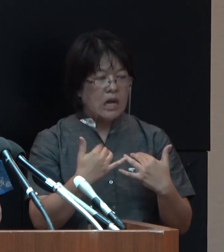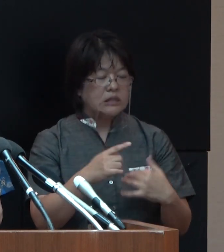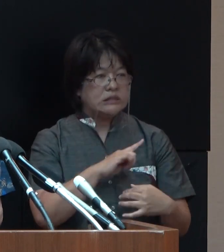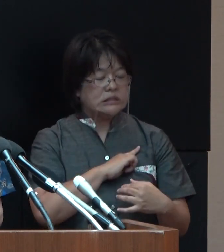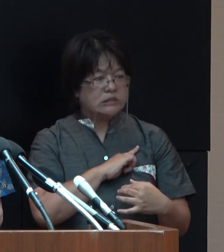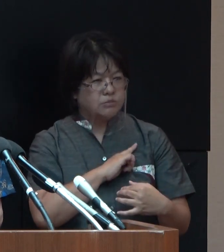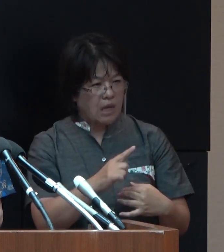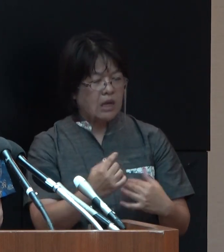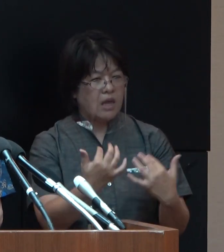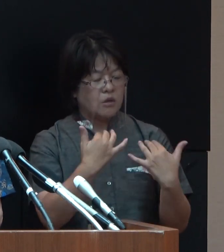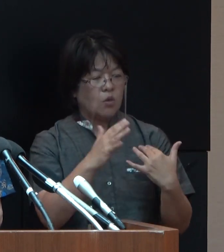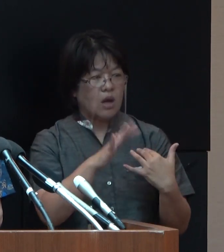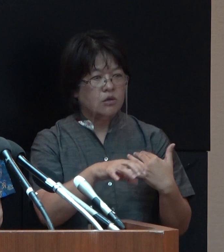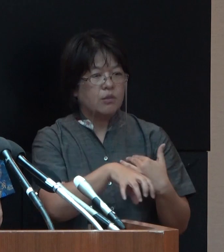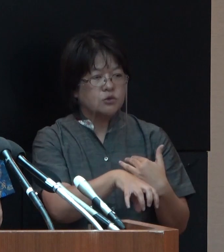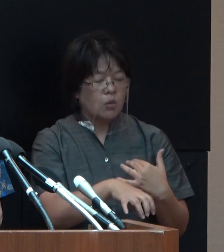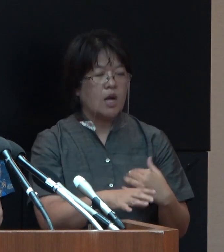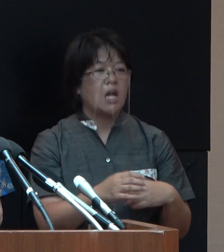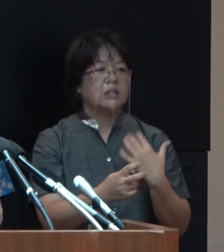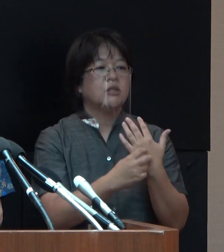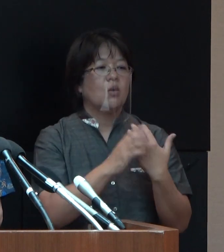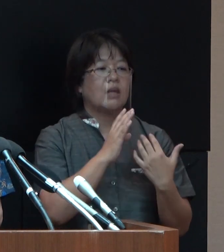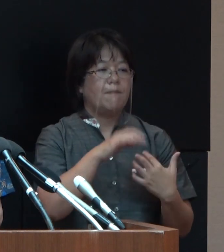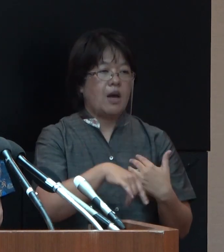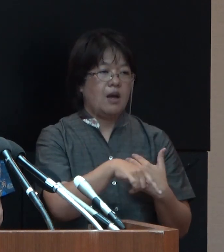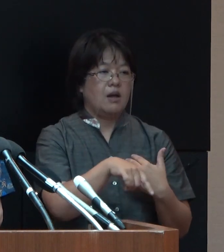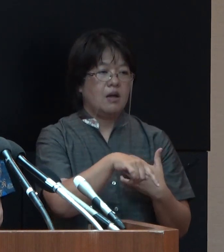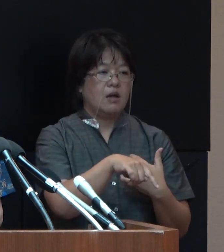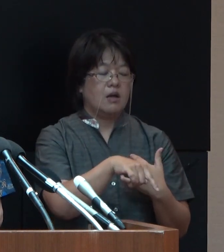。ですからそれを食い止めるために、